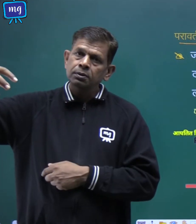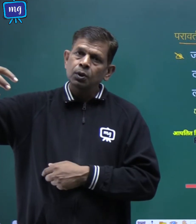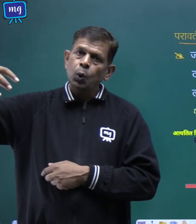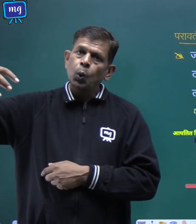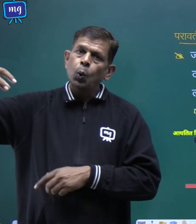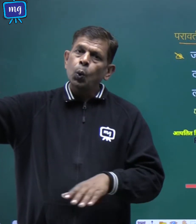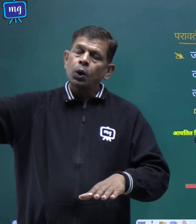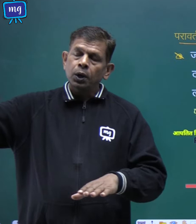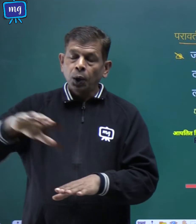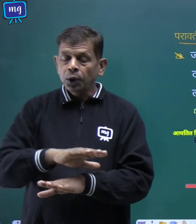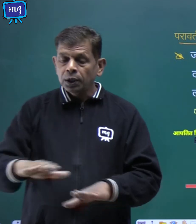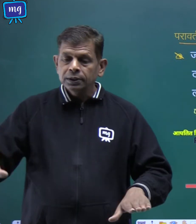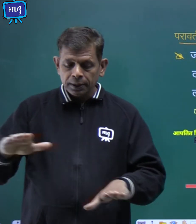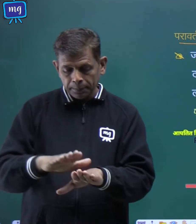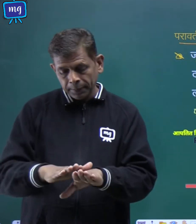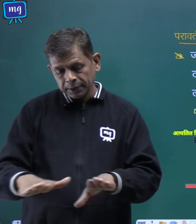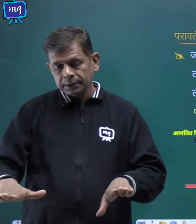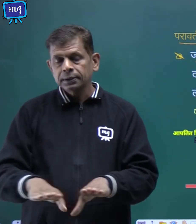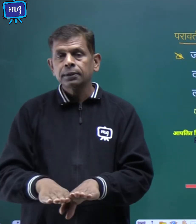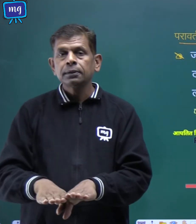किसी पृष्ठ से